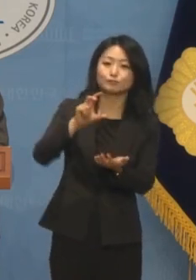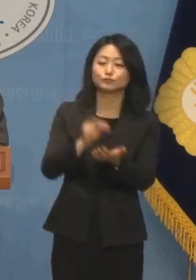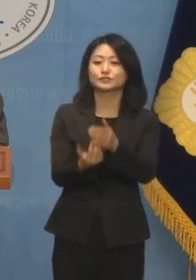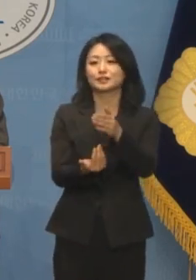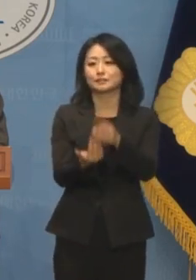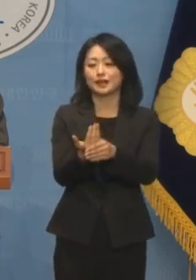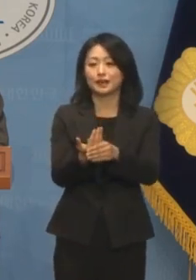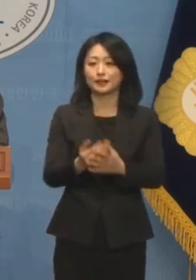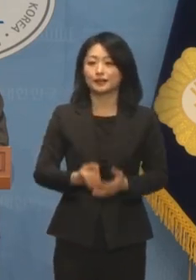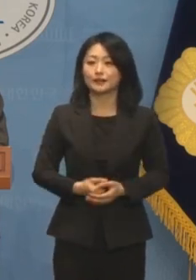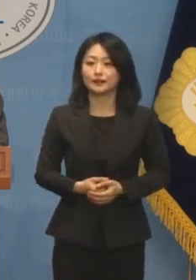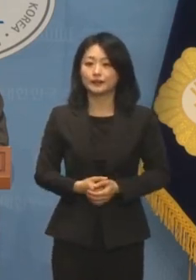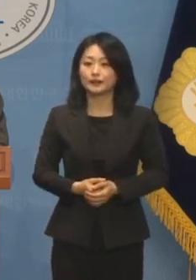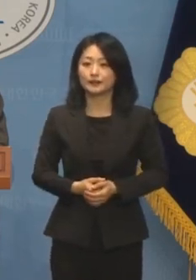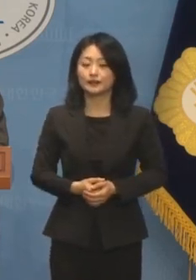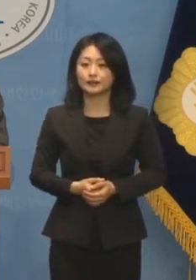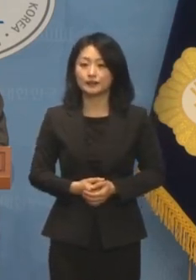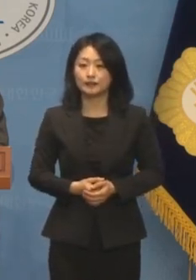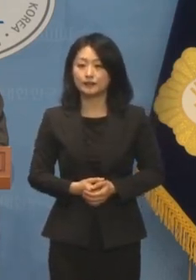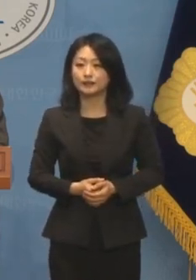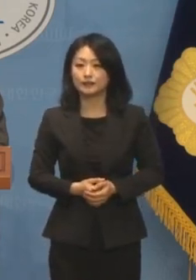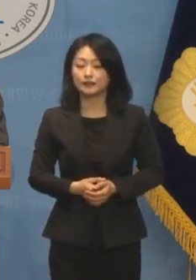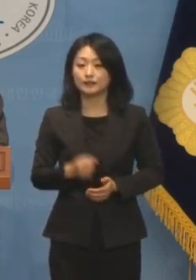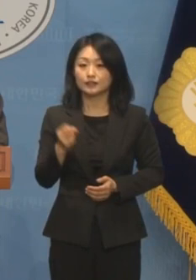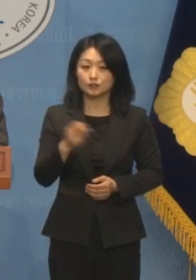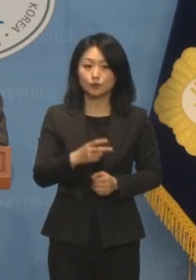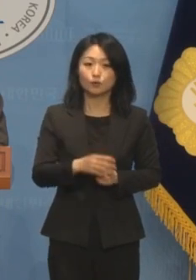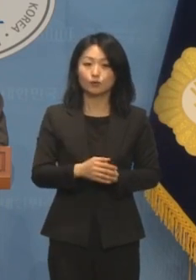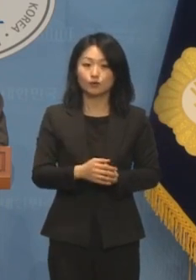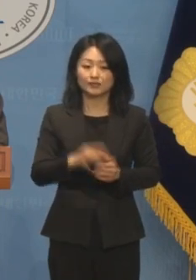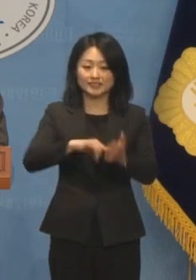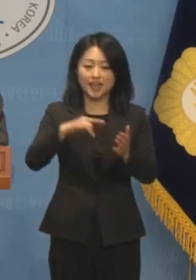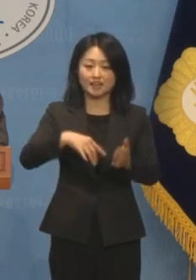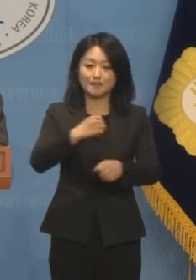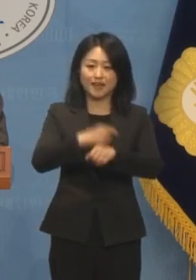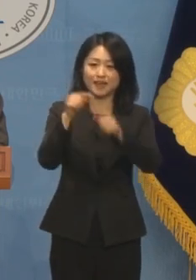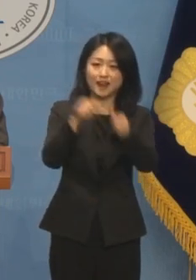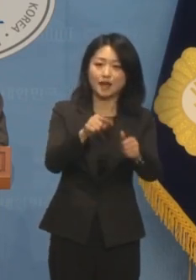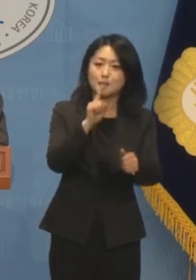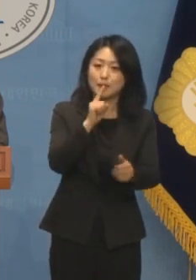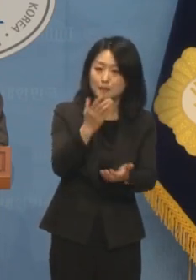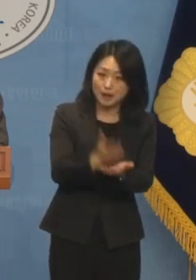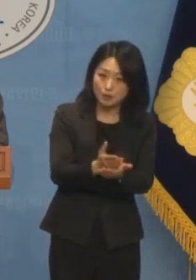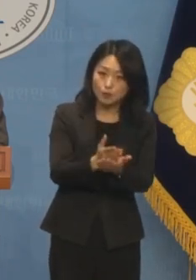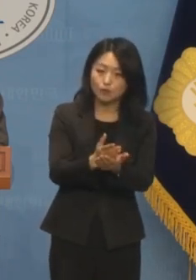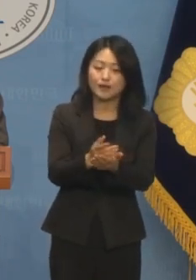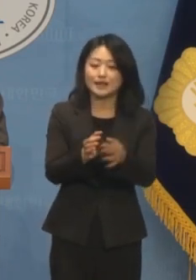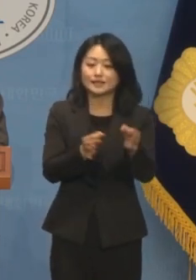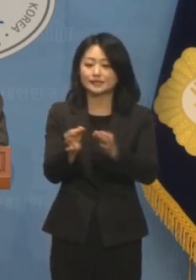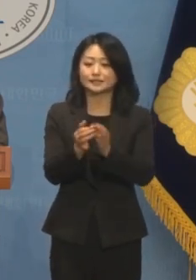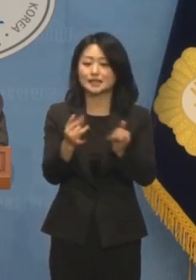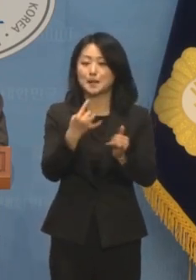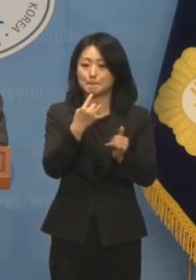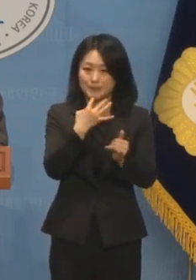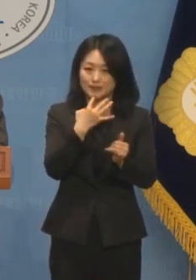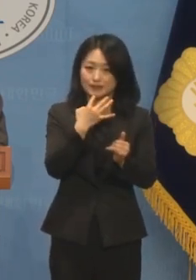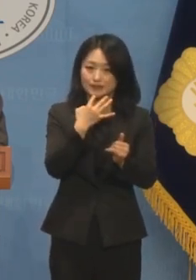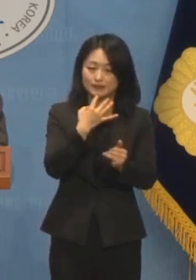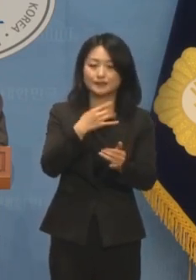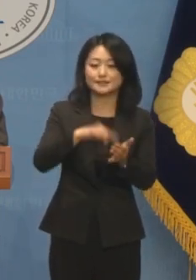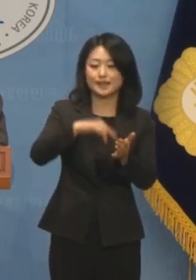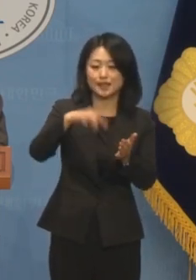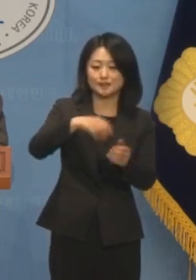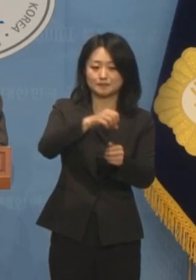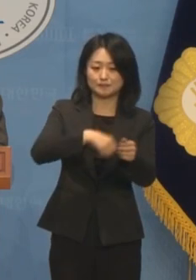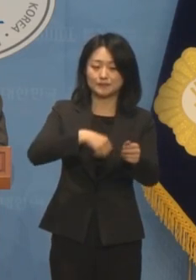어려워 보입니다. 날리고 보자는 식이 아니라 확실한 사업자부터 과세하는 행정의 세심함을 요구하는